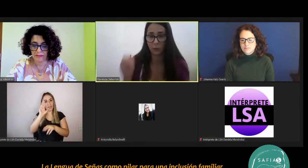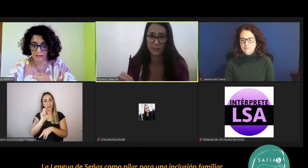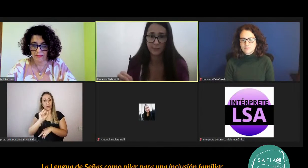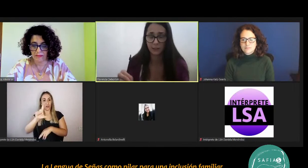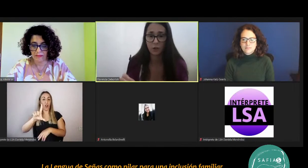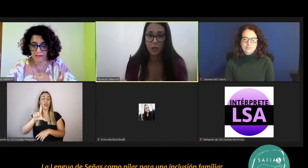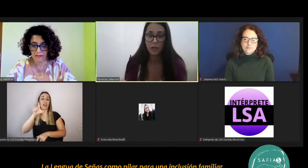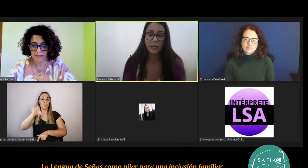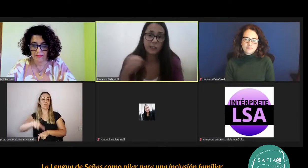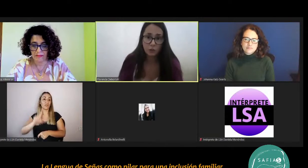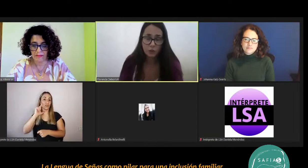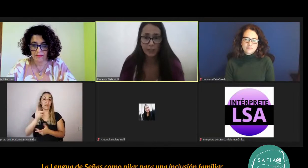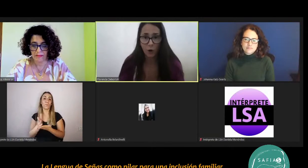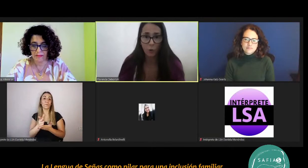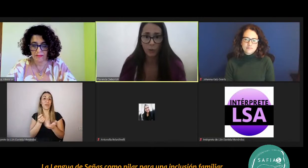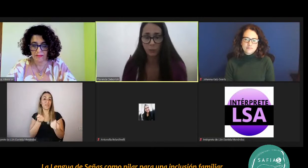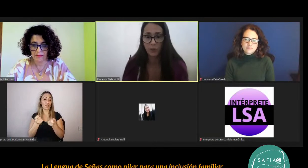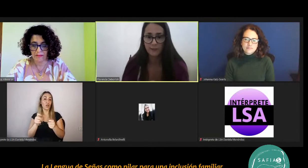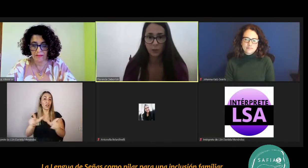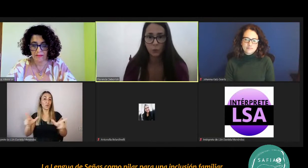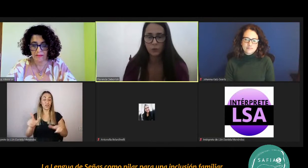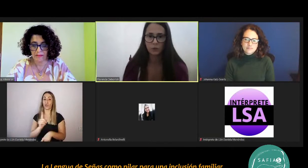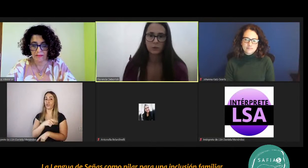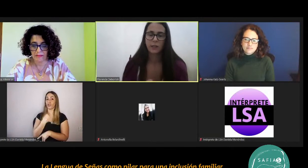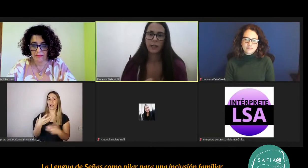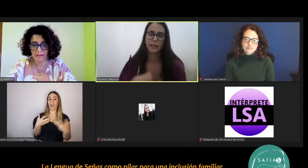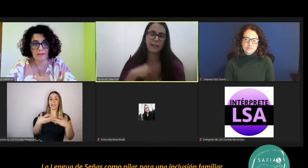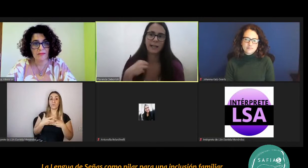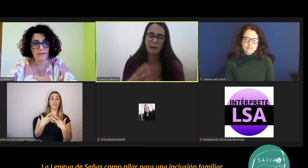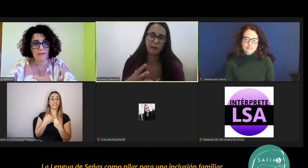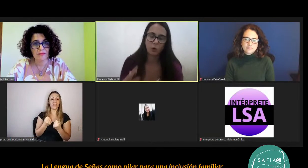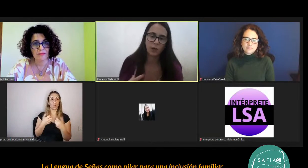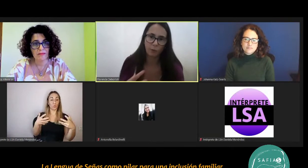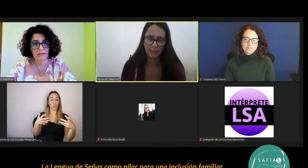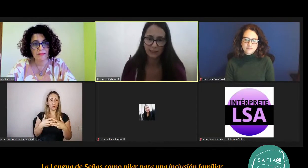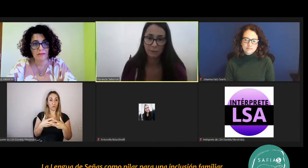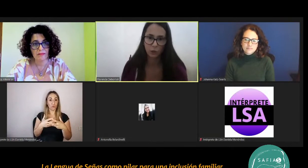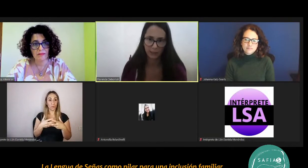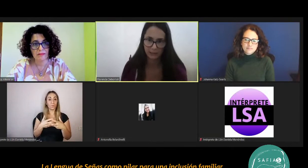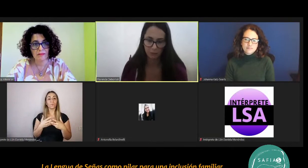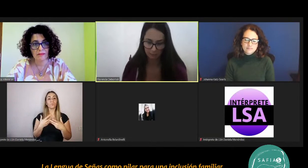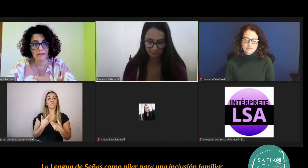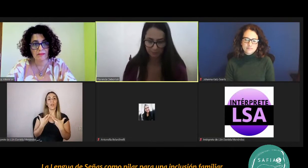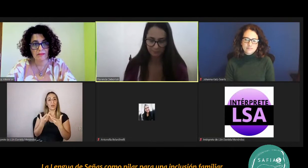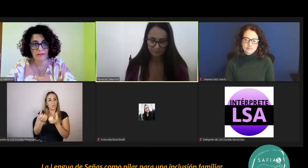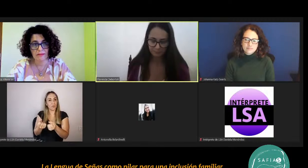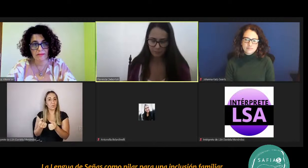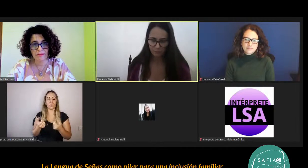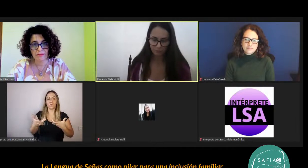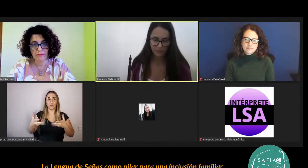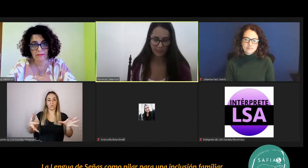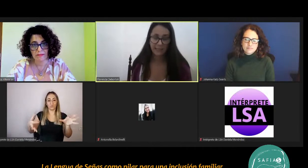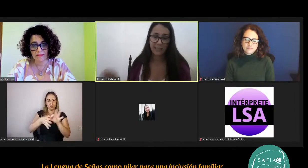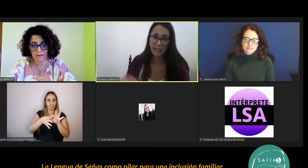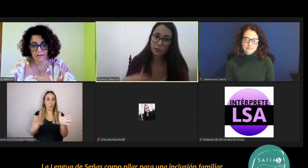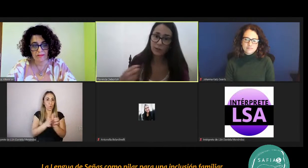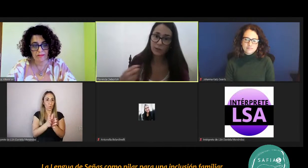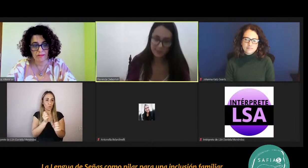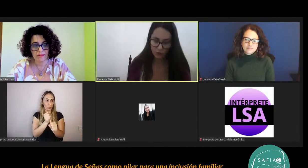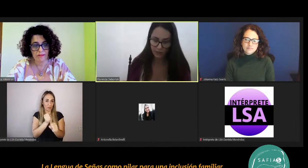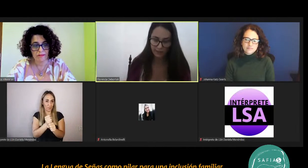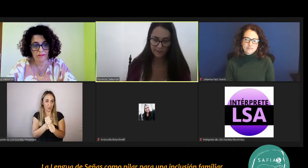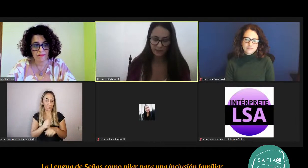mediador lingüístico, y nosotras como equipo de salud en clave colaborativa y colectiva,